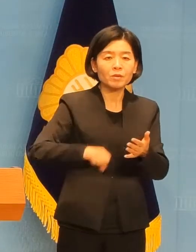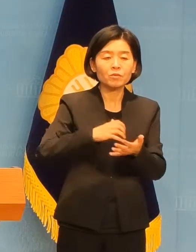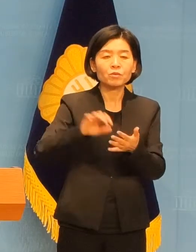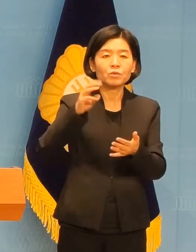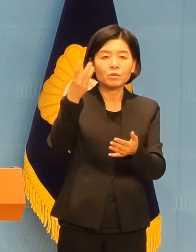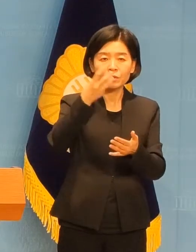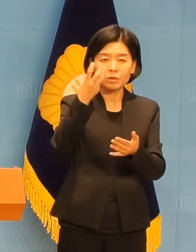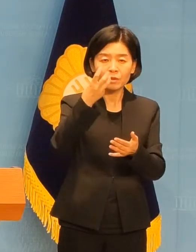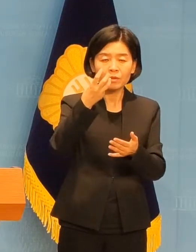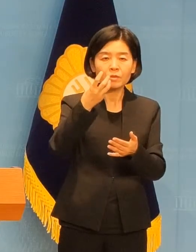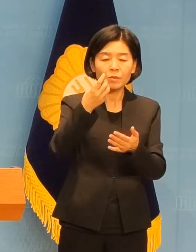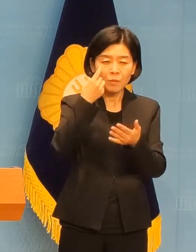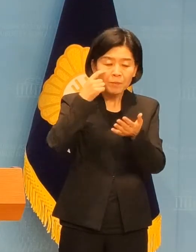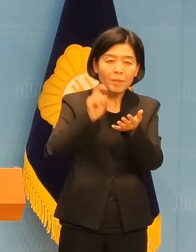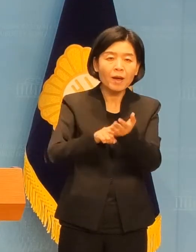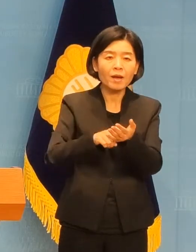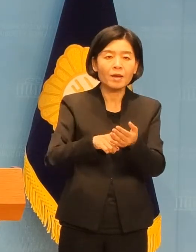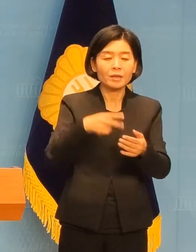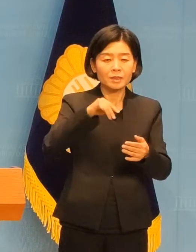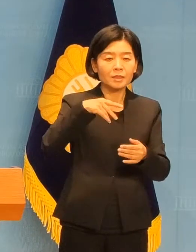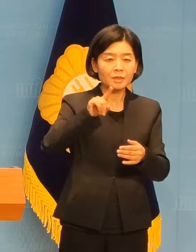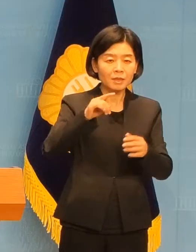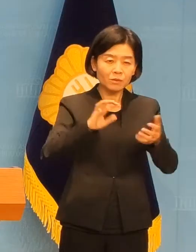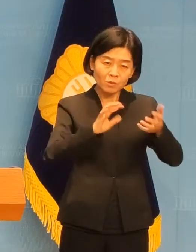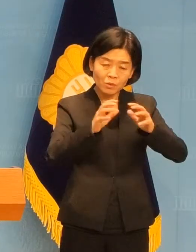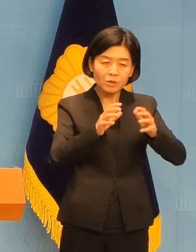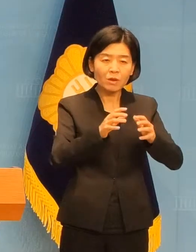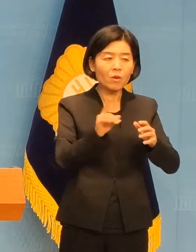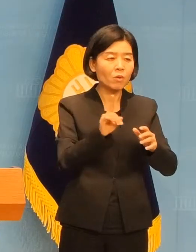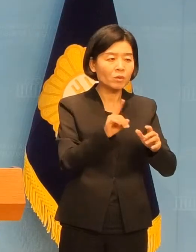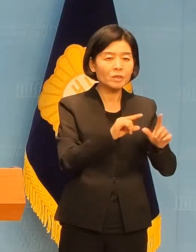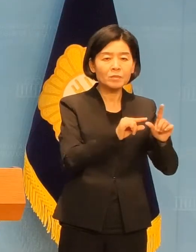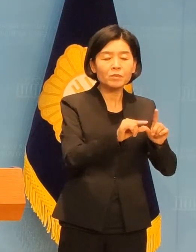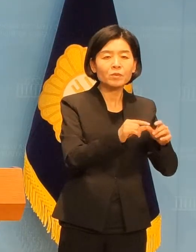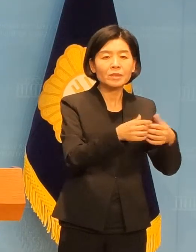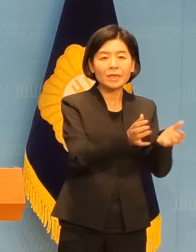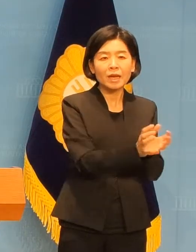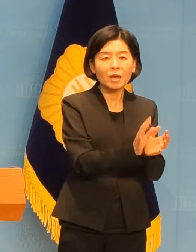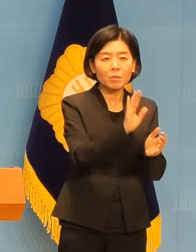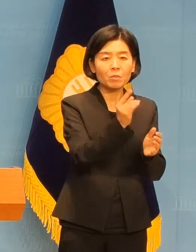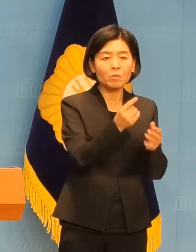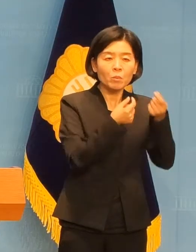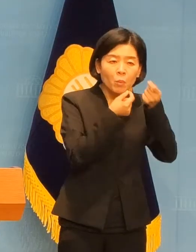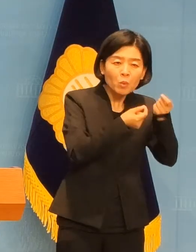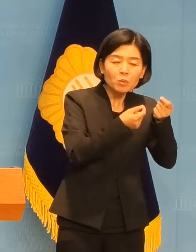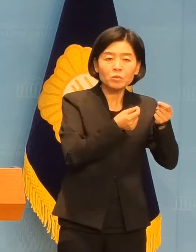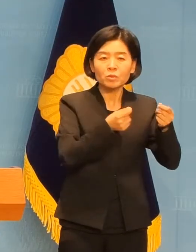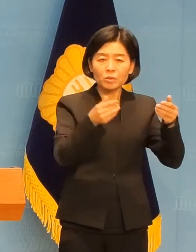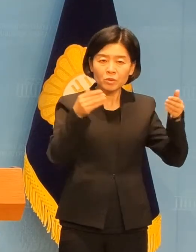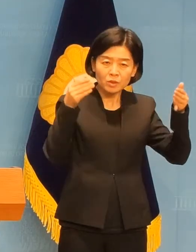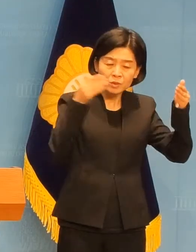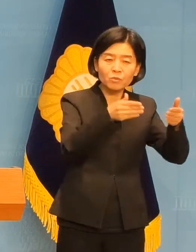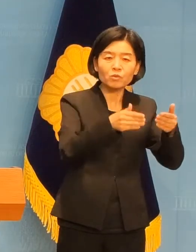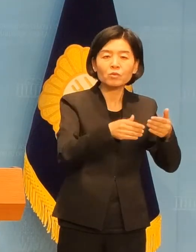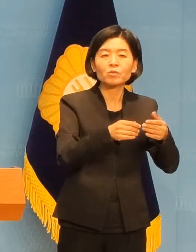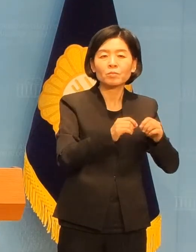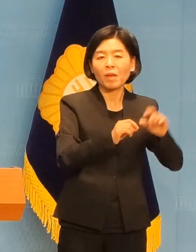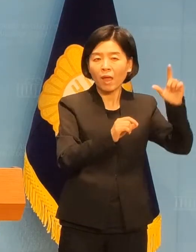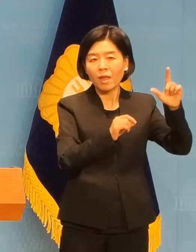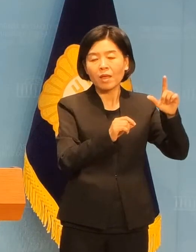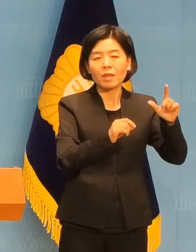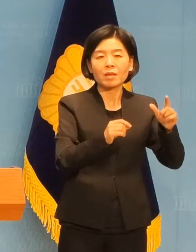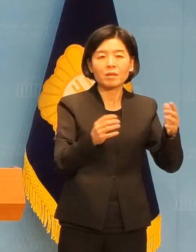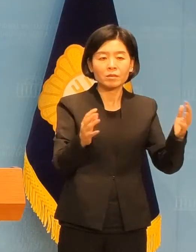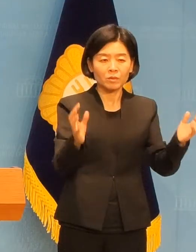확인되었습니다. 시사대담 토론 프로그램에서 특정 정당 및 보수 진영에 편중된 패널 구성으로 인해 공정한